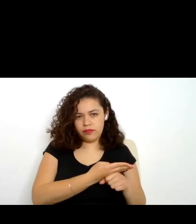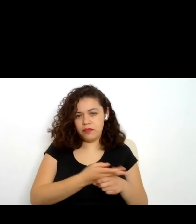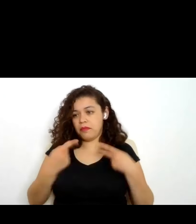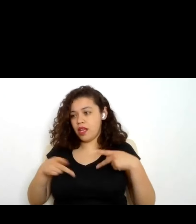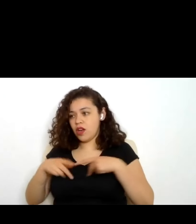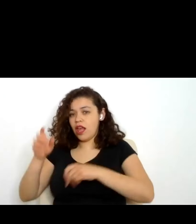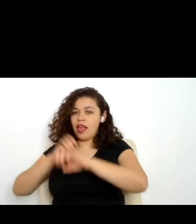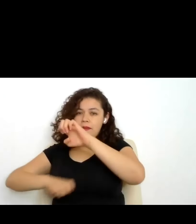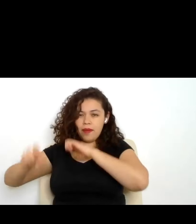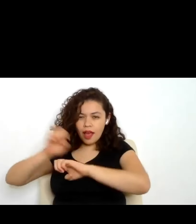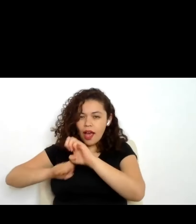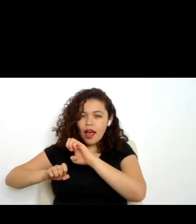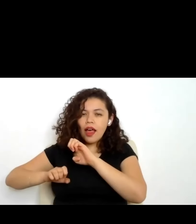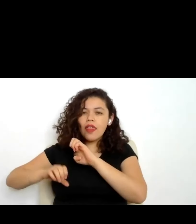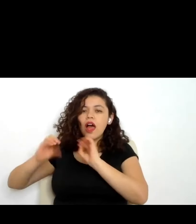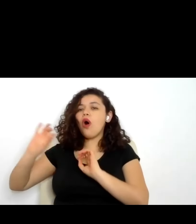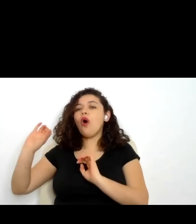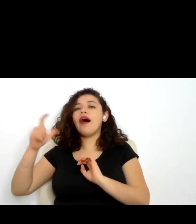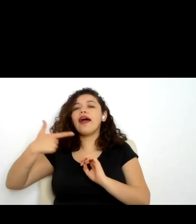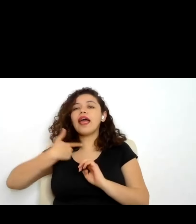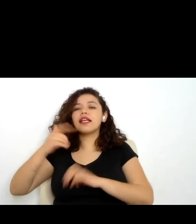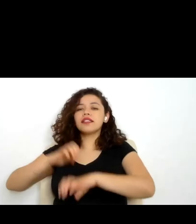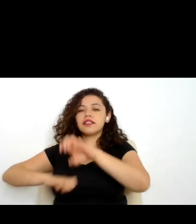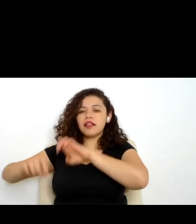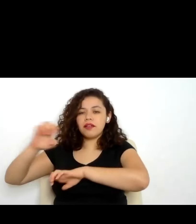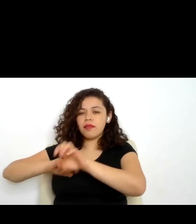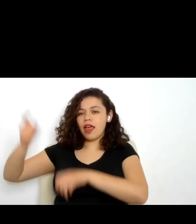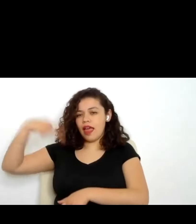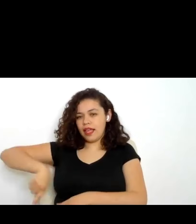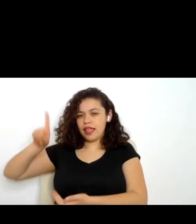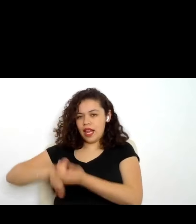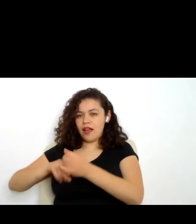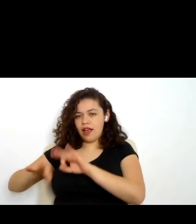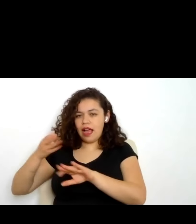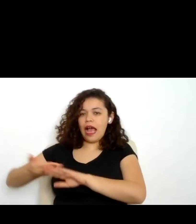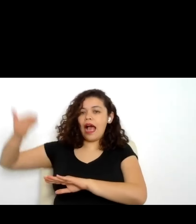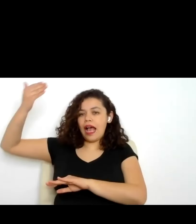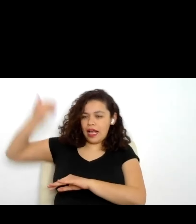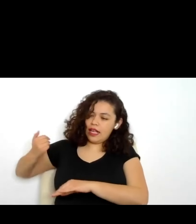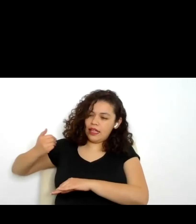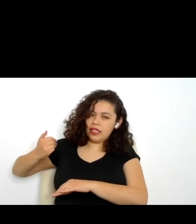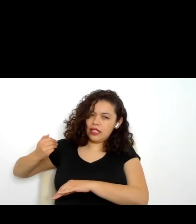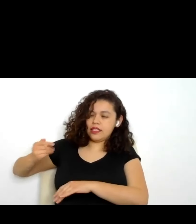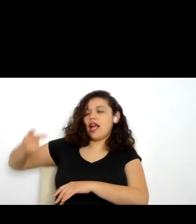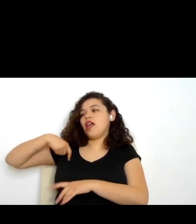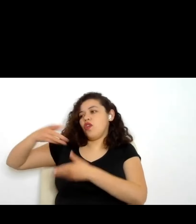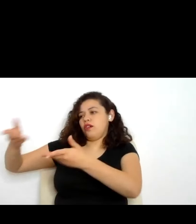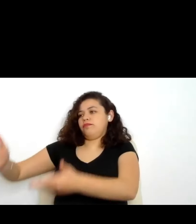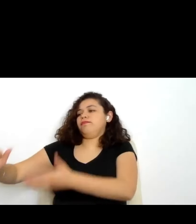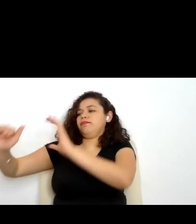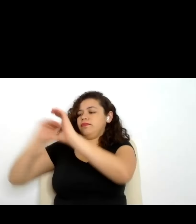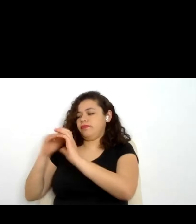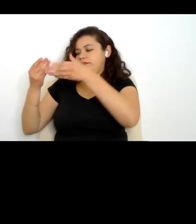o que es ex empleada del responsable, bueno, pues voy a mandar la